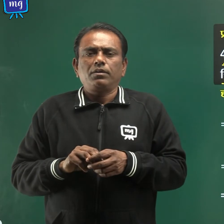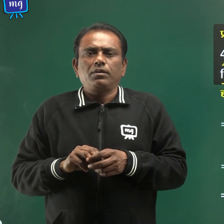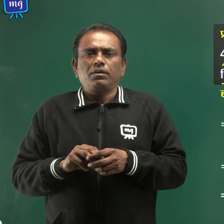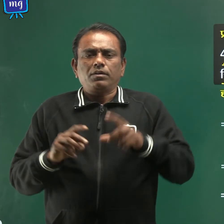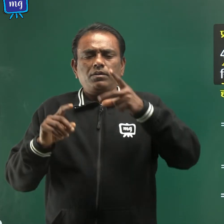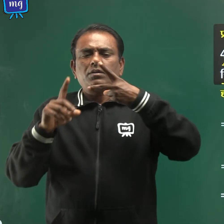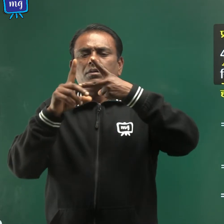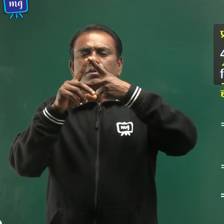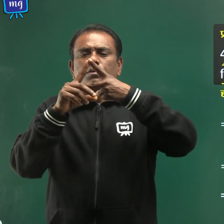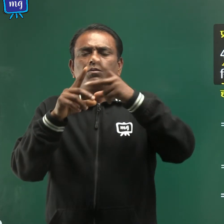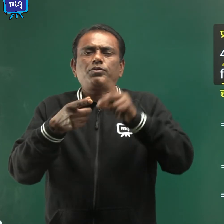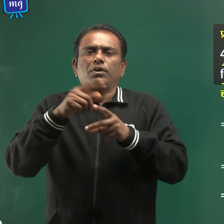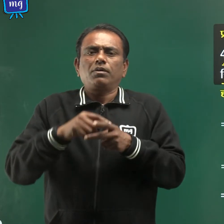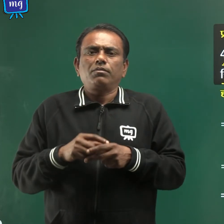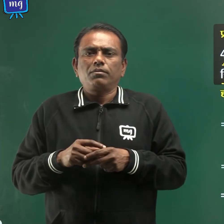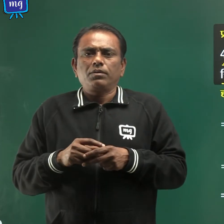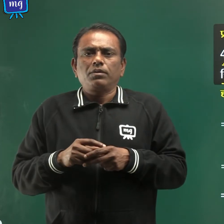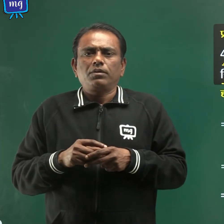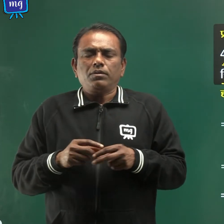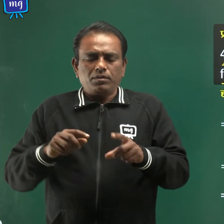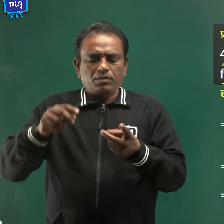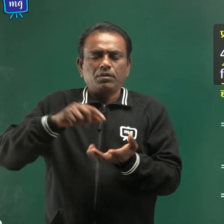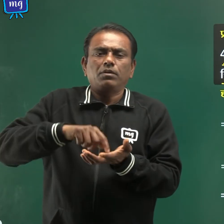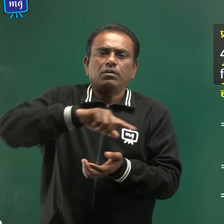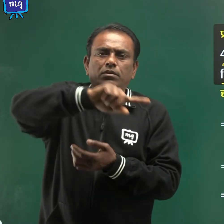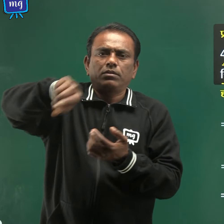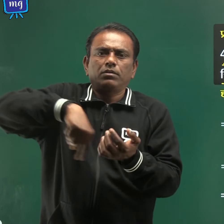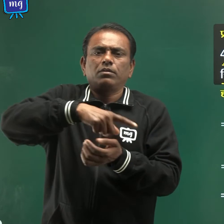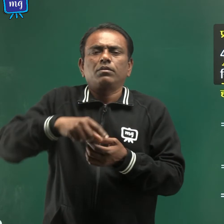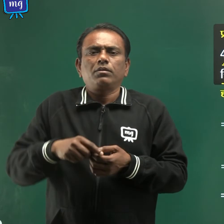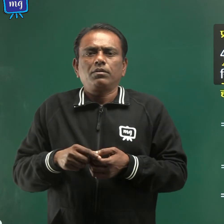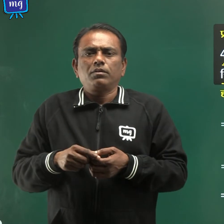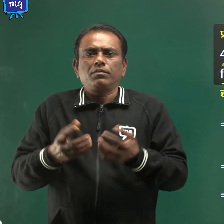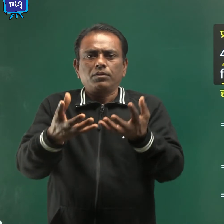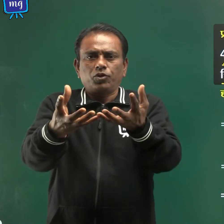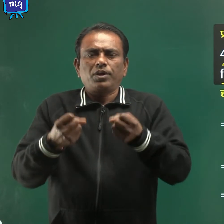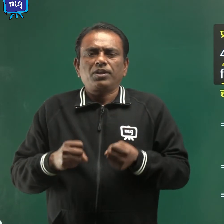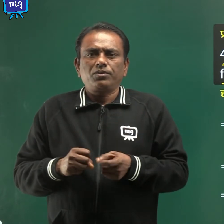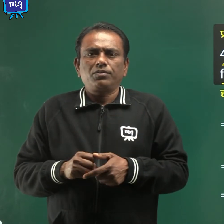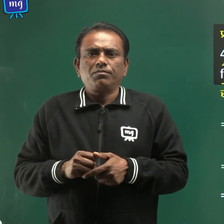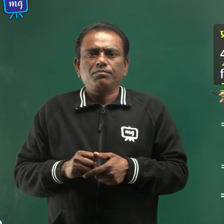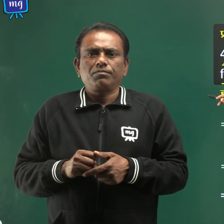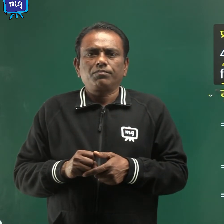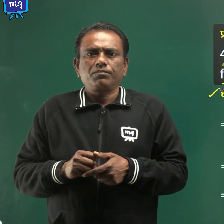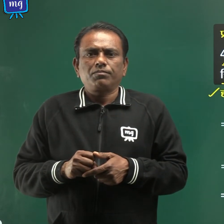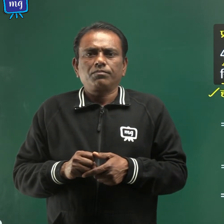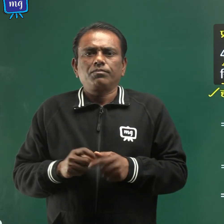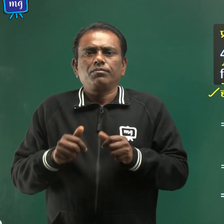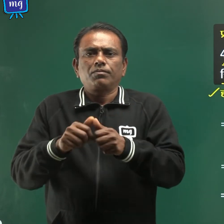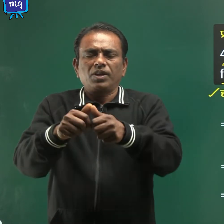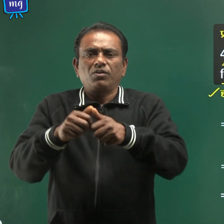कि तरबूज का का क्षेत्रफल ज्ञात कीजिए और का